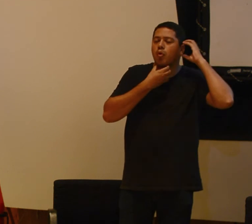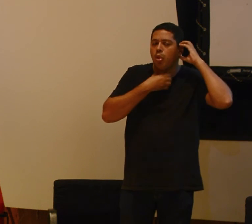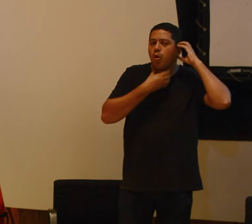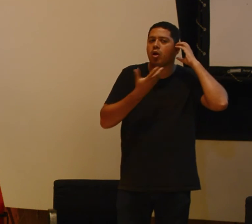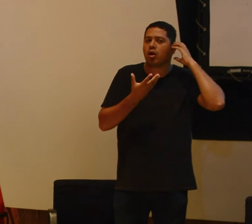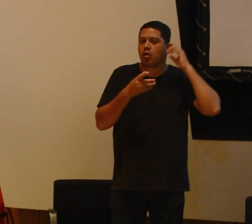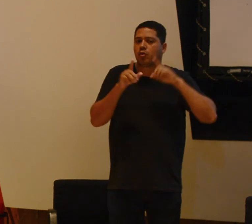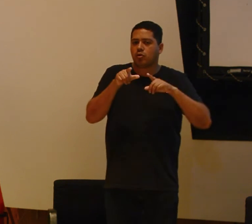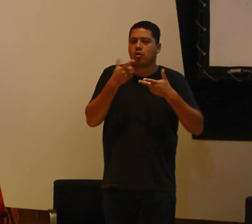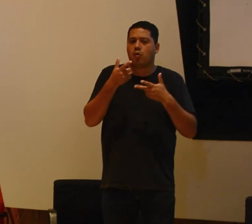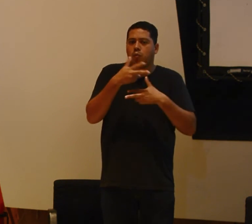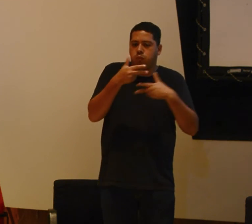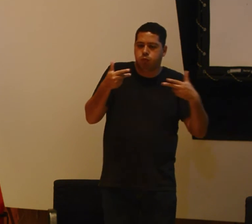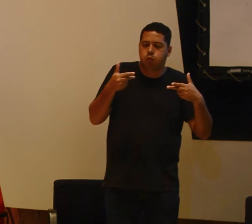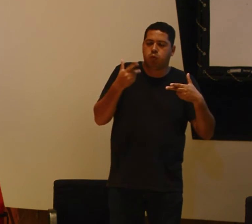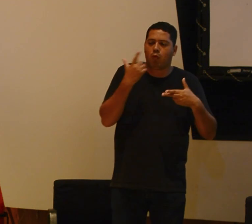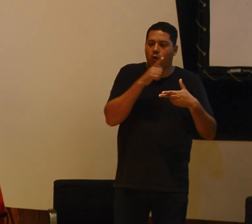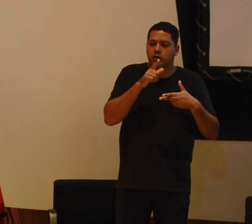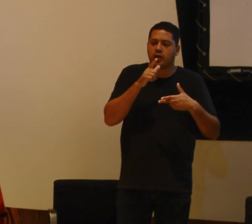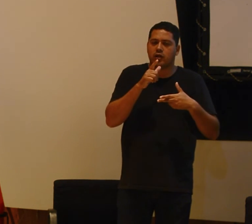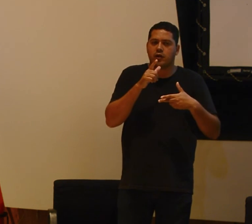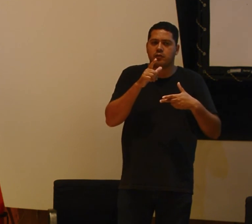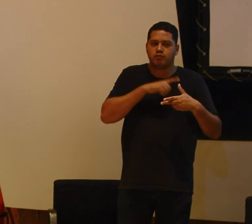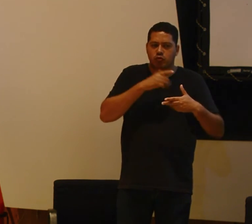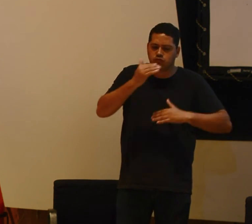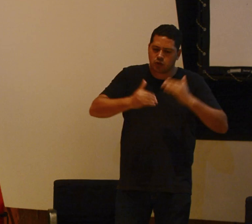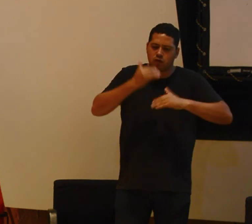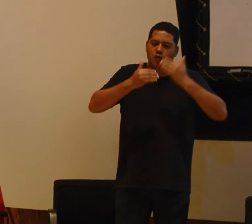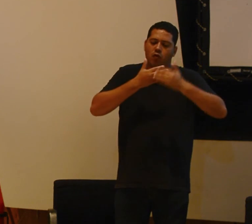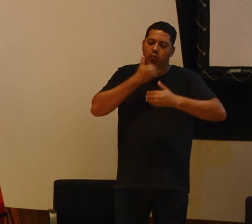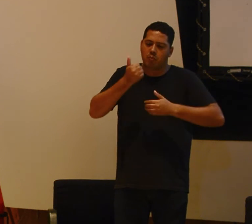os fatores que fazem com que isso tenha um resultado eficaz para aí